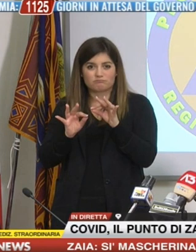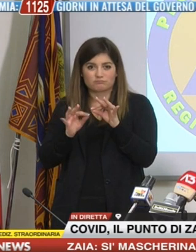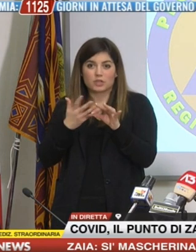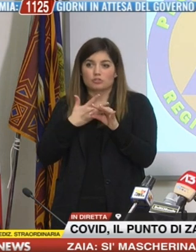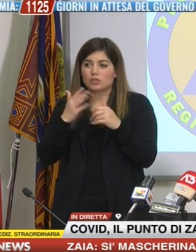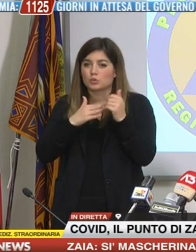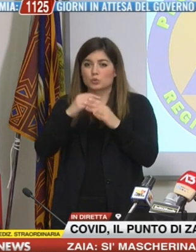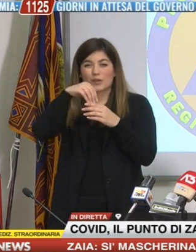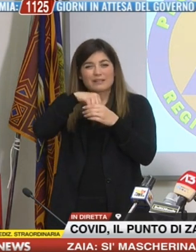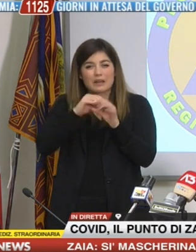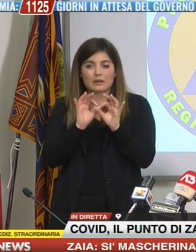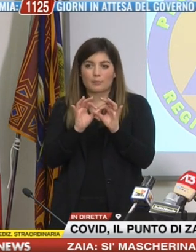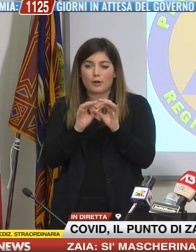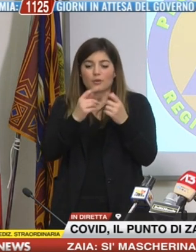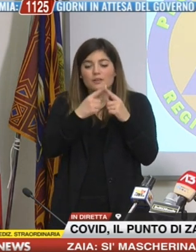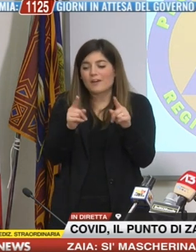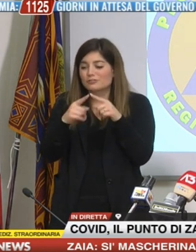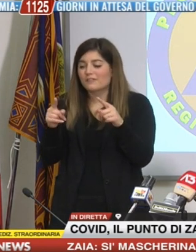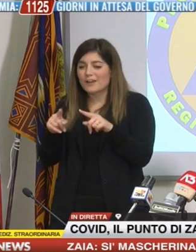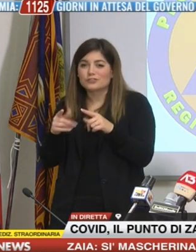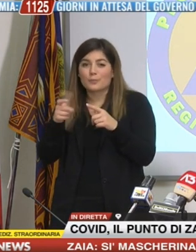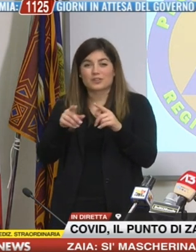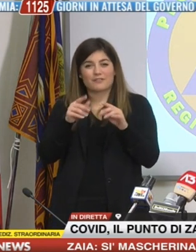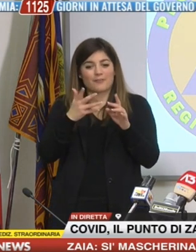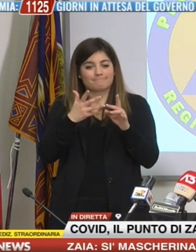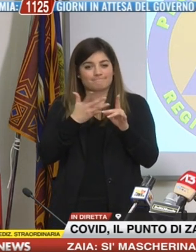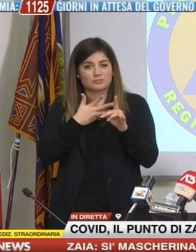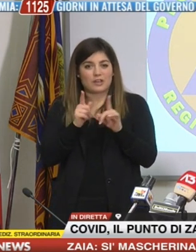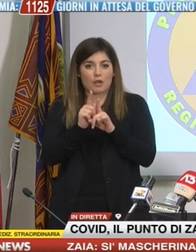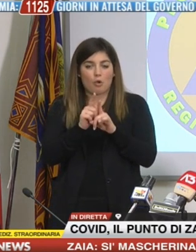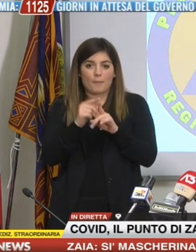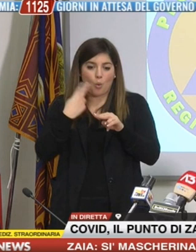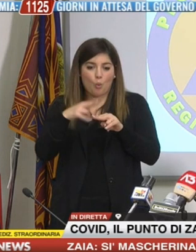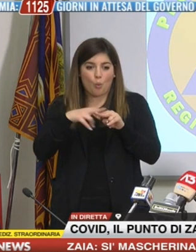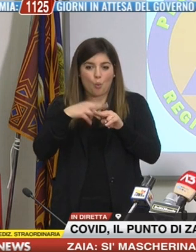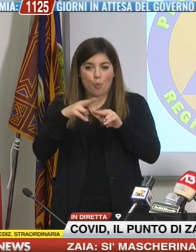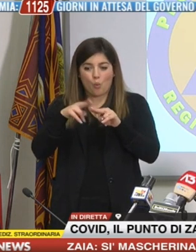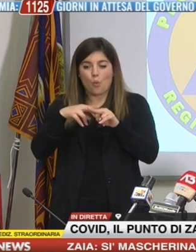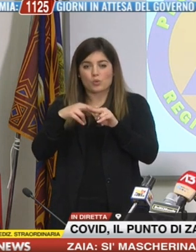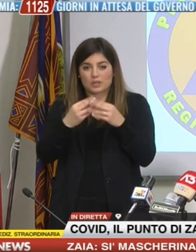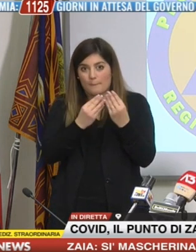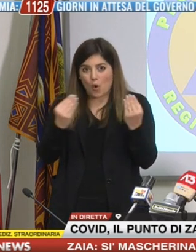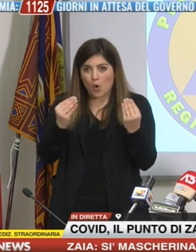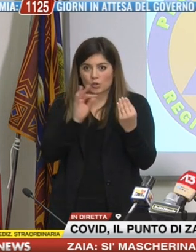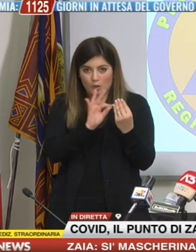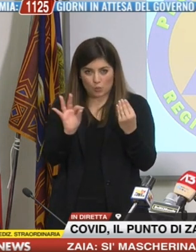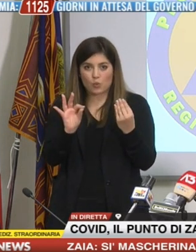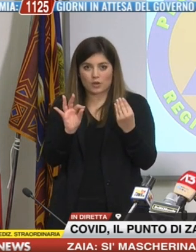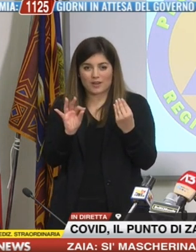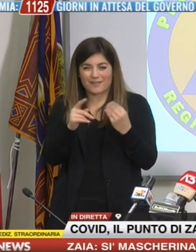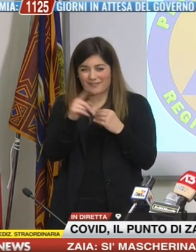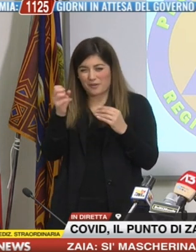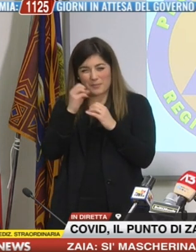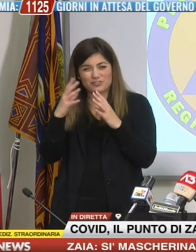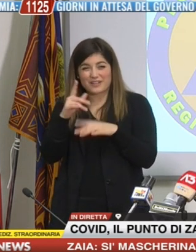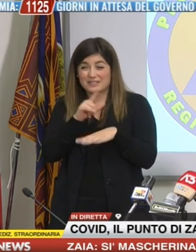sono e che continuano a essere allargate e anche molto utilizzate, quindi senza pensare poi ai famosi 740 posti